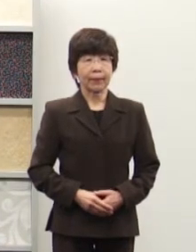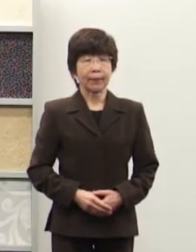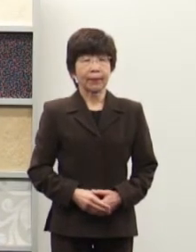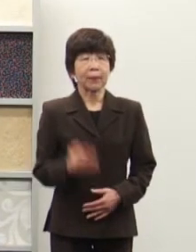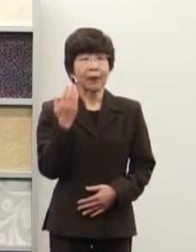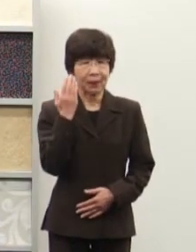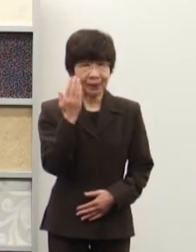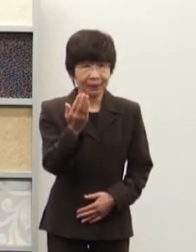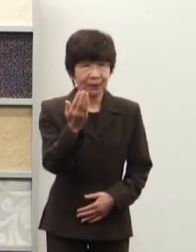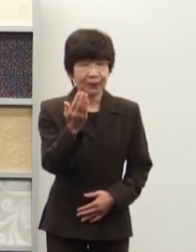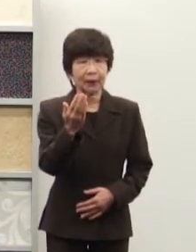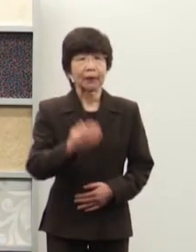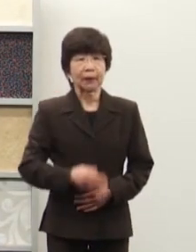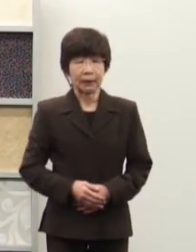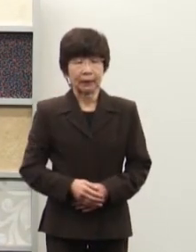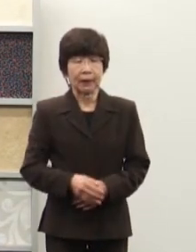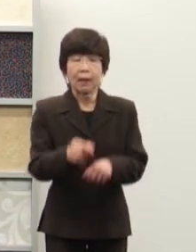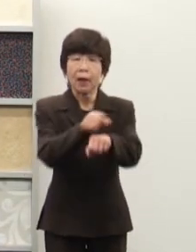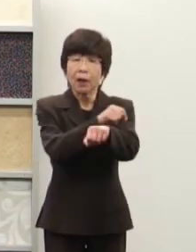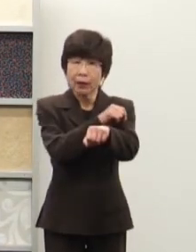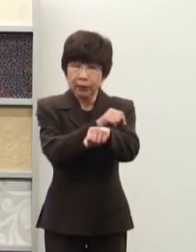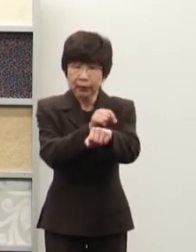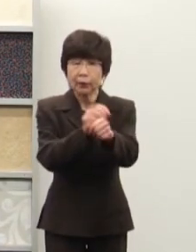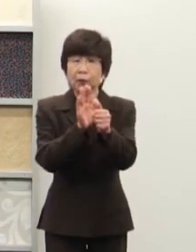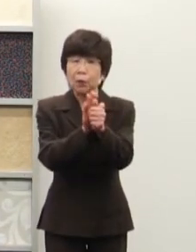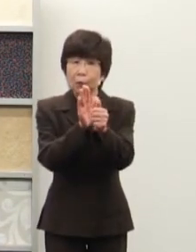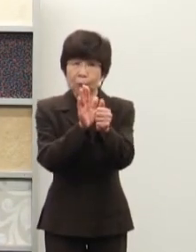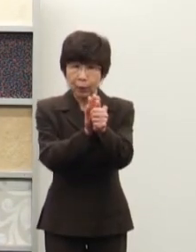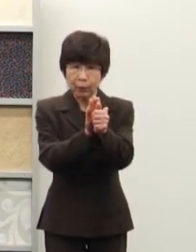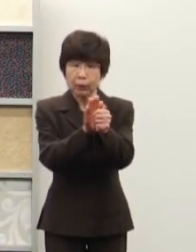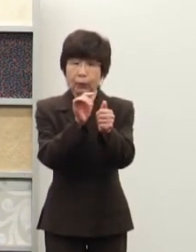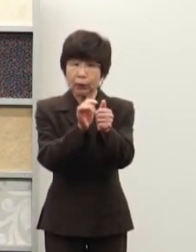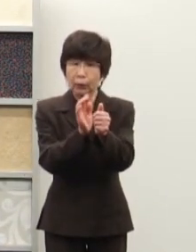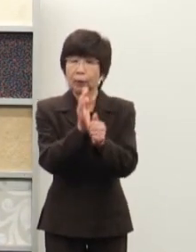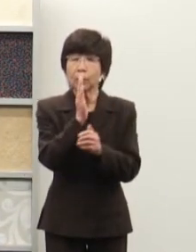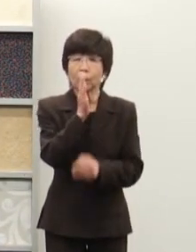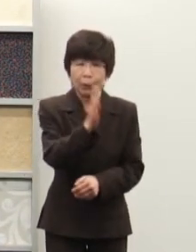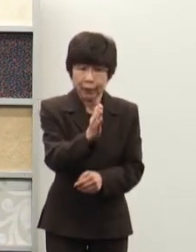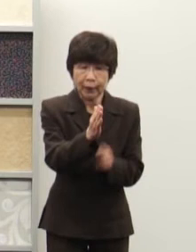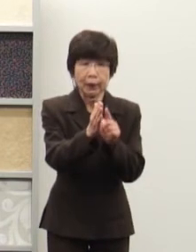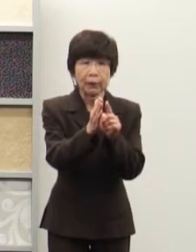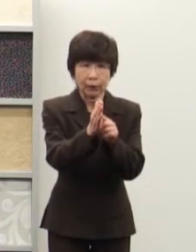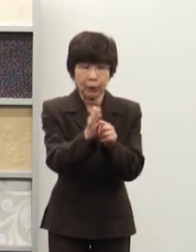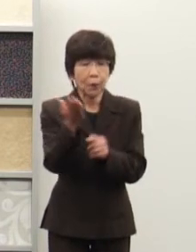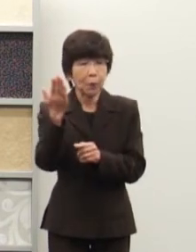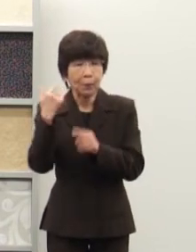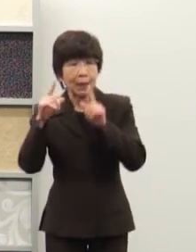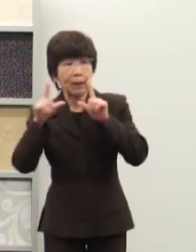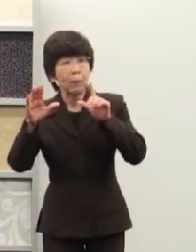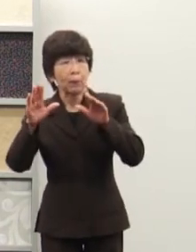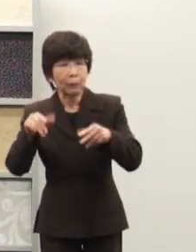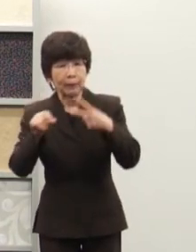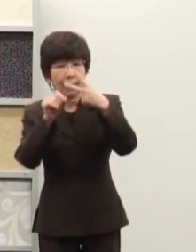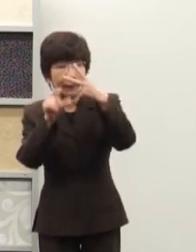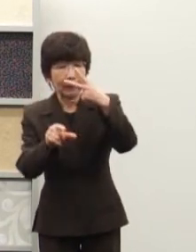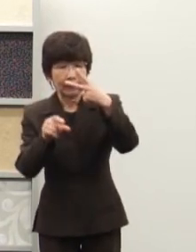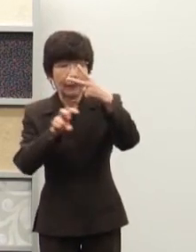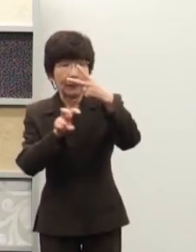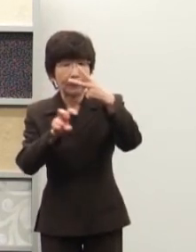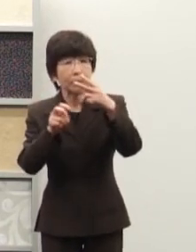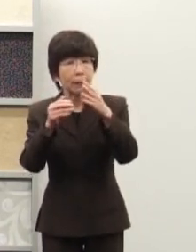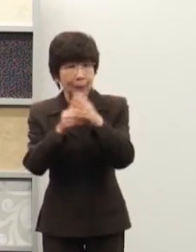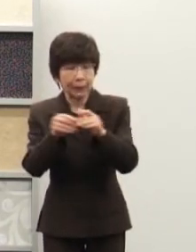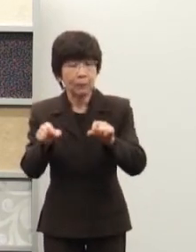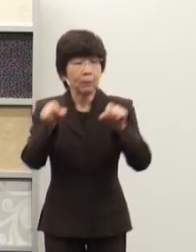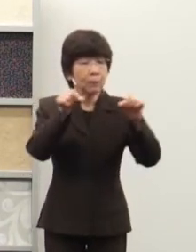サニー氏の土屋です。臨時特別協力要請の関係で、期限を1週間っていう伸ばしたと思うんですけど、この1週間としての理由